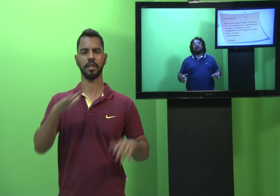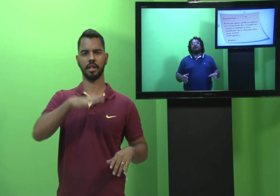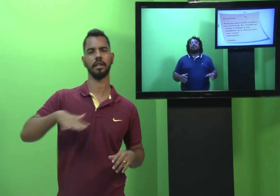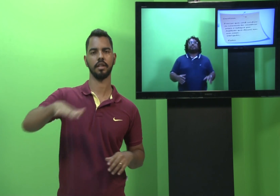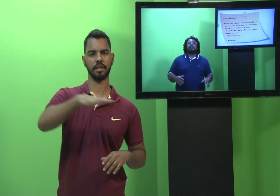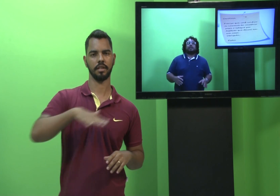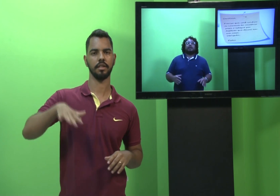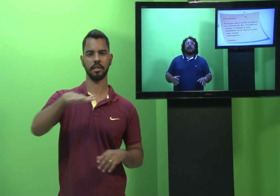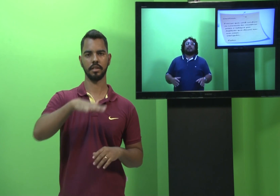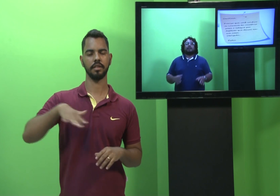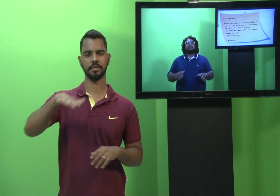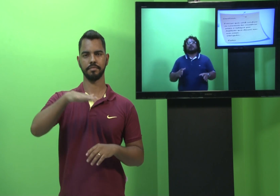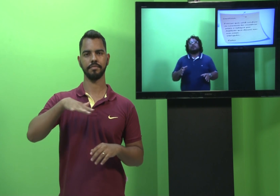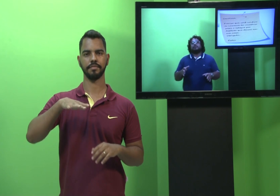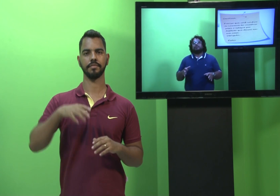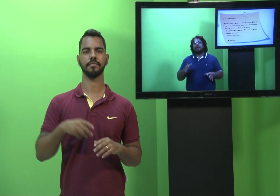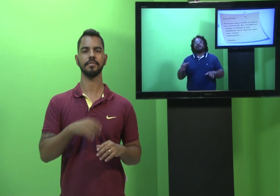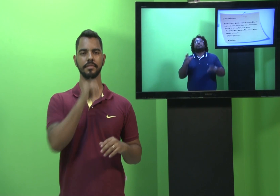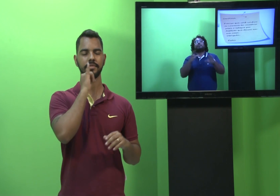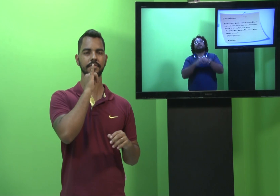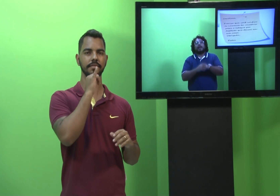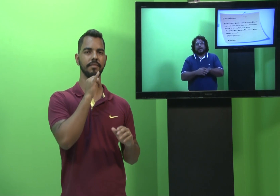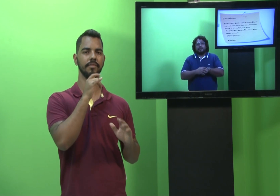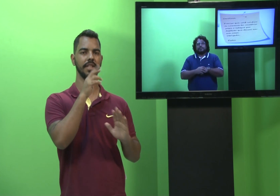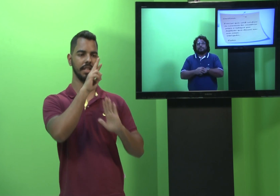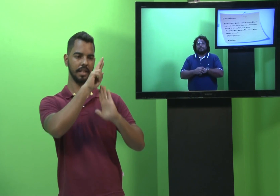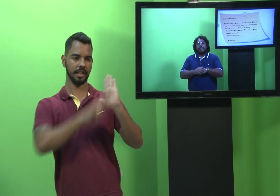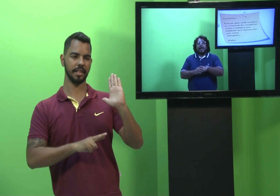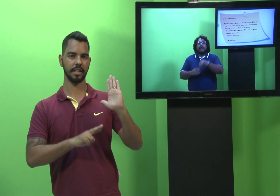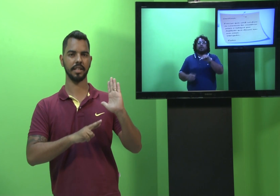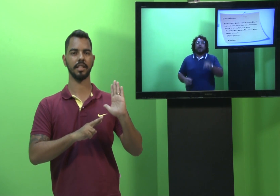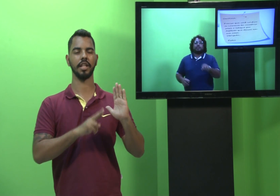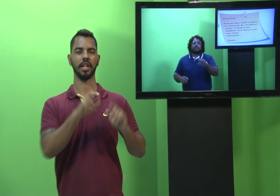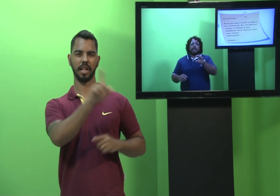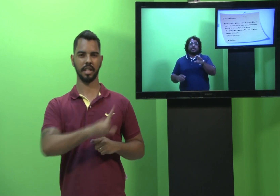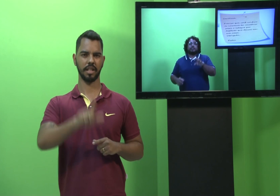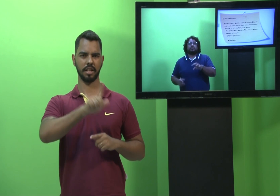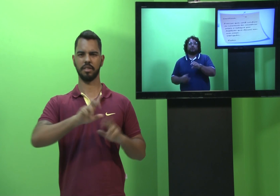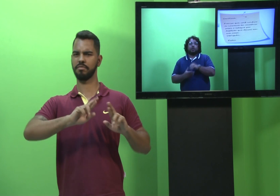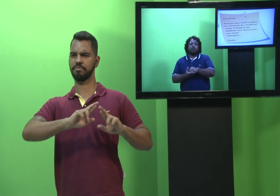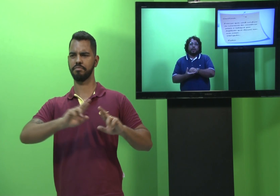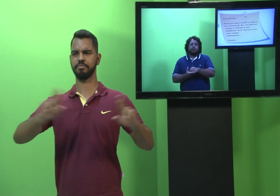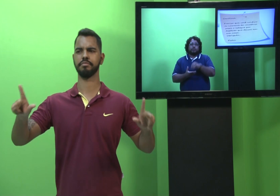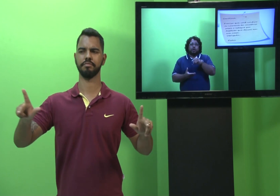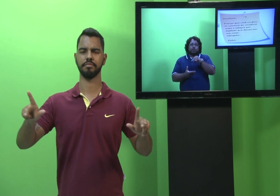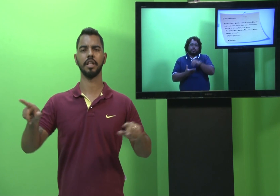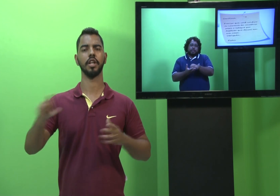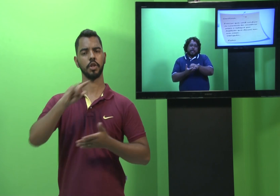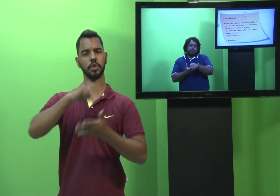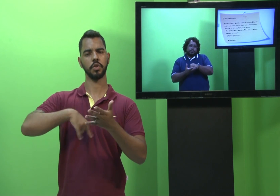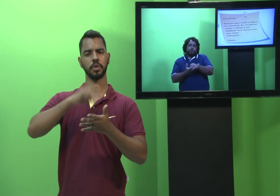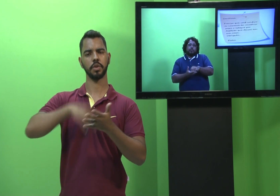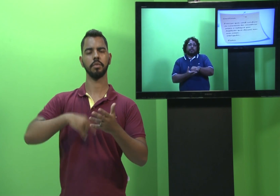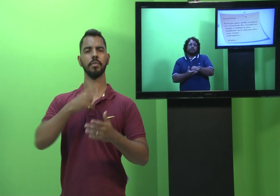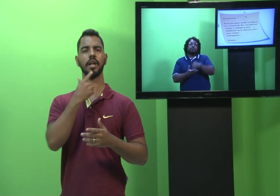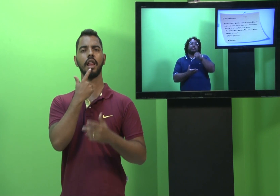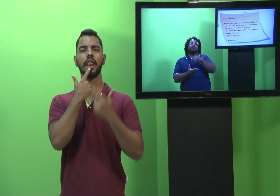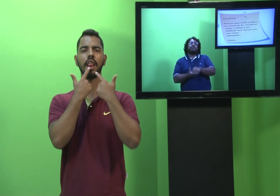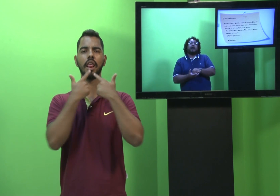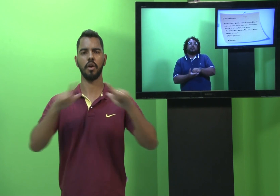sobremaneira de redações literárias. A linguagem de redação de documentos considera principalmente a